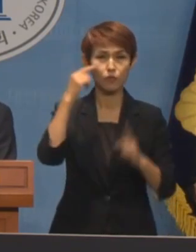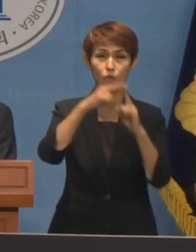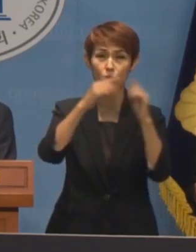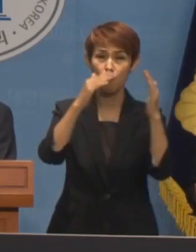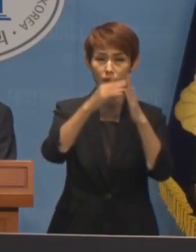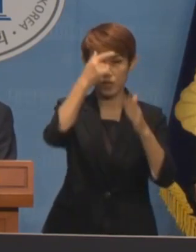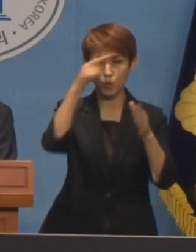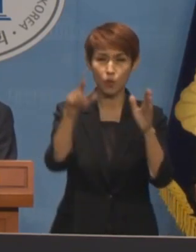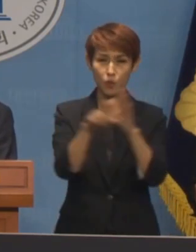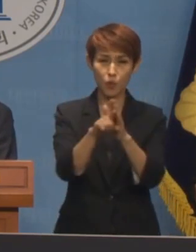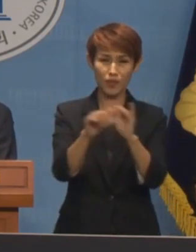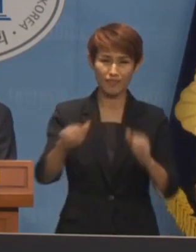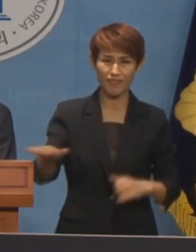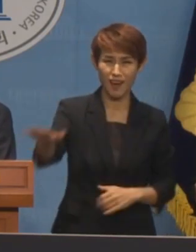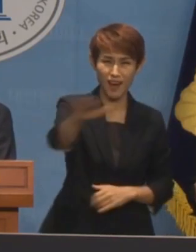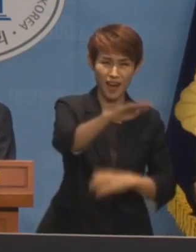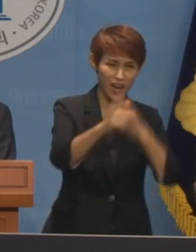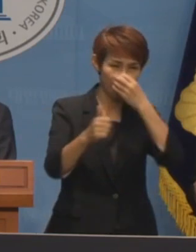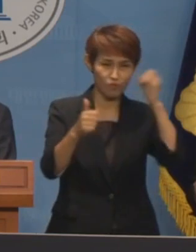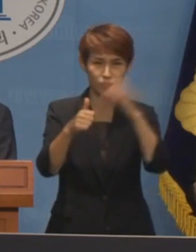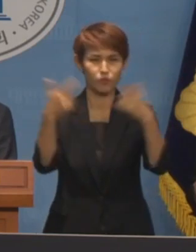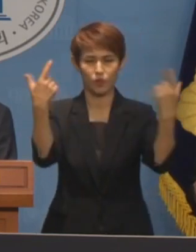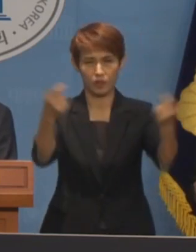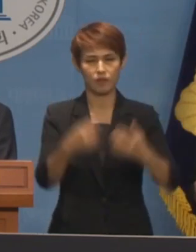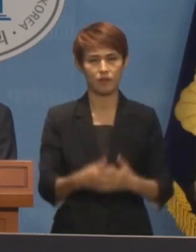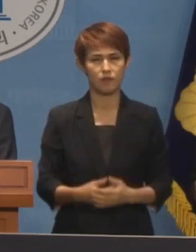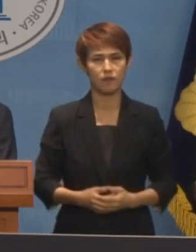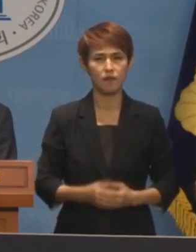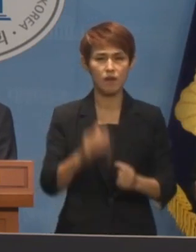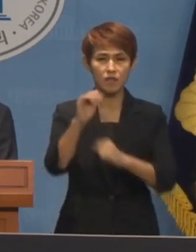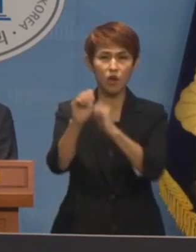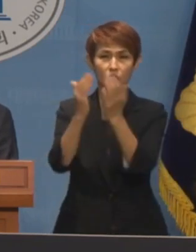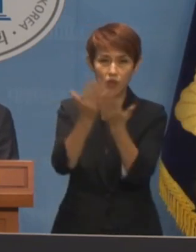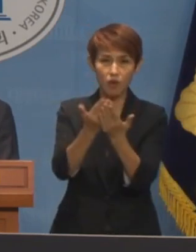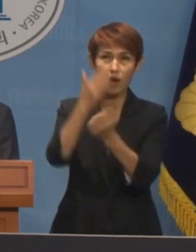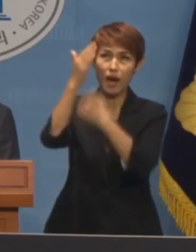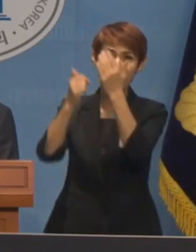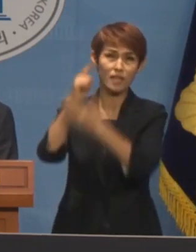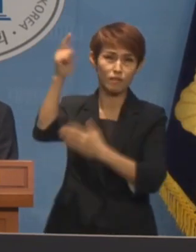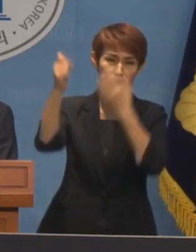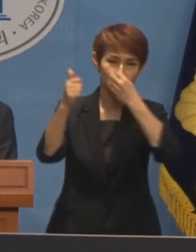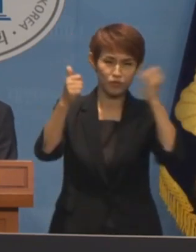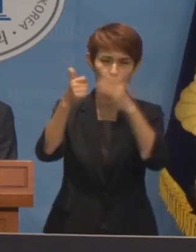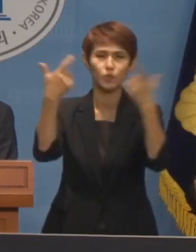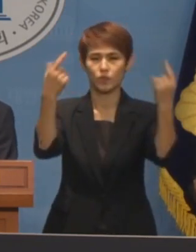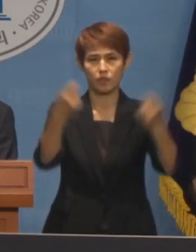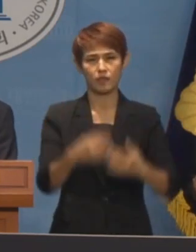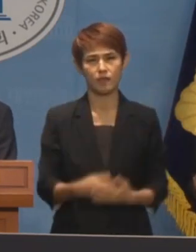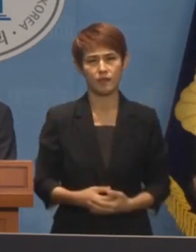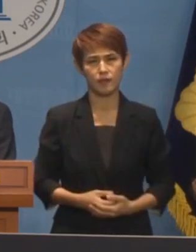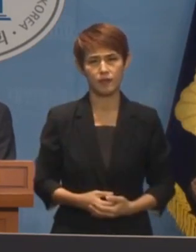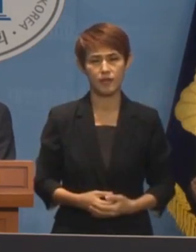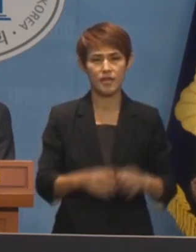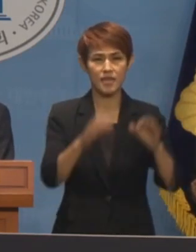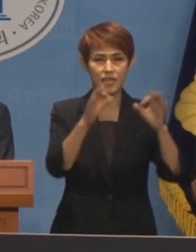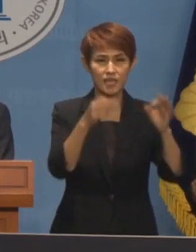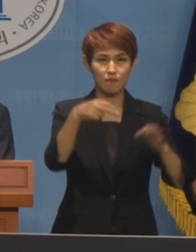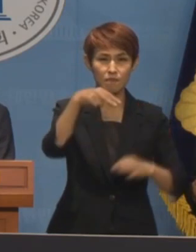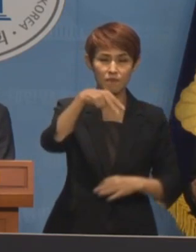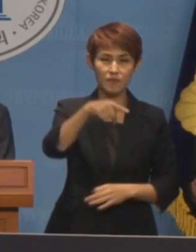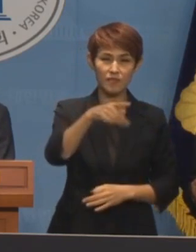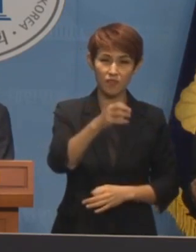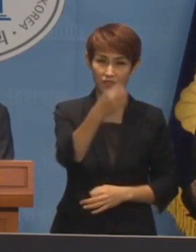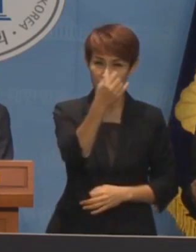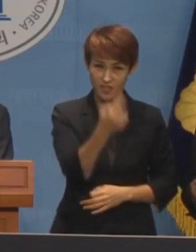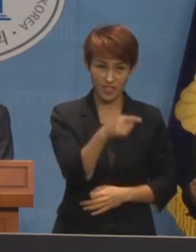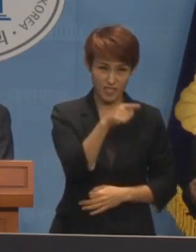기독교인 전체를 모욕한 것이며, 나아가 성경과 하나님을 모독한 것입니다. 그래서 우리는 김성희 의원을